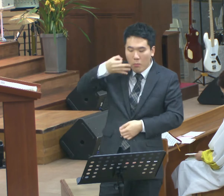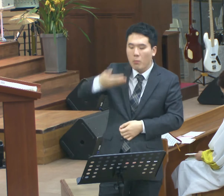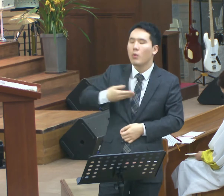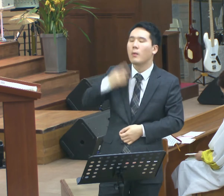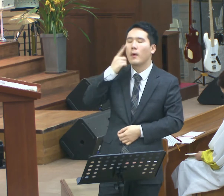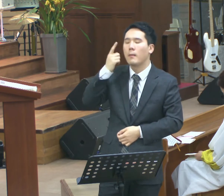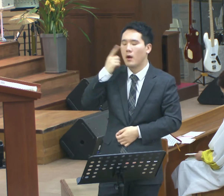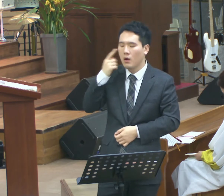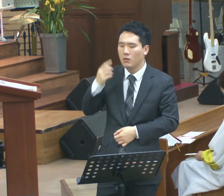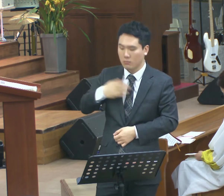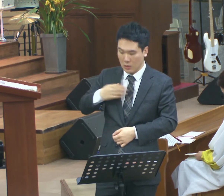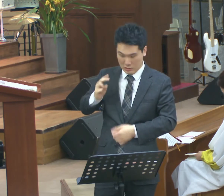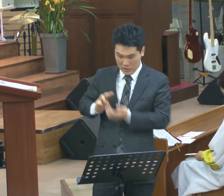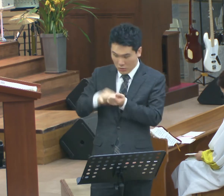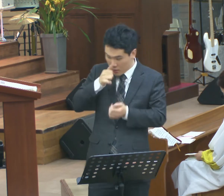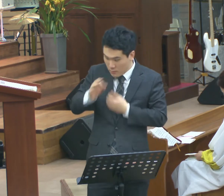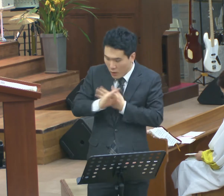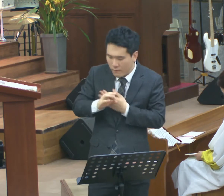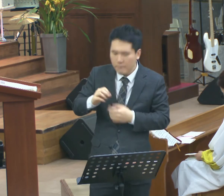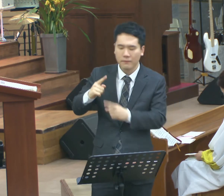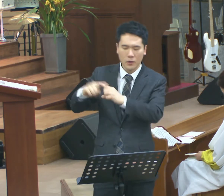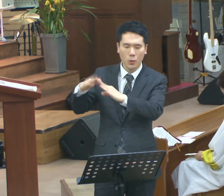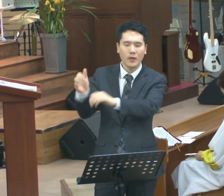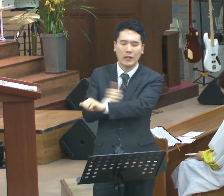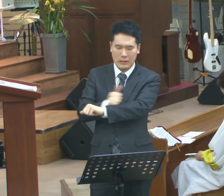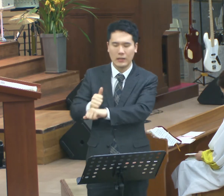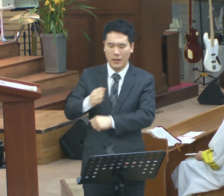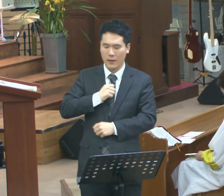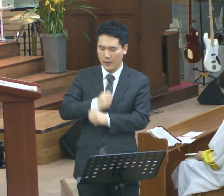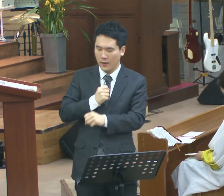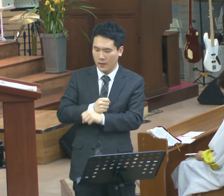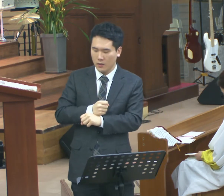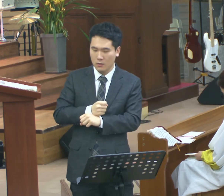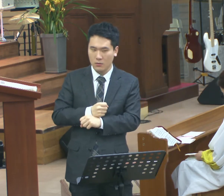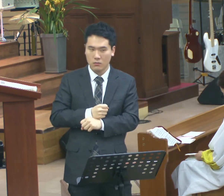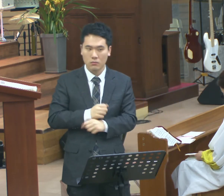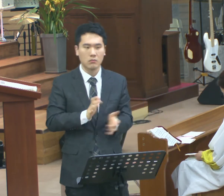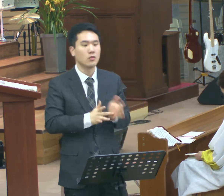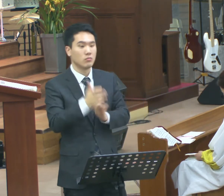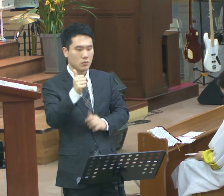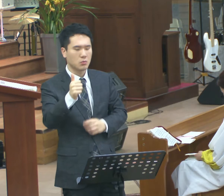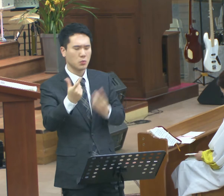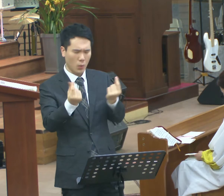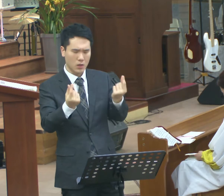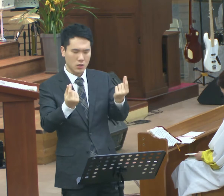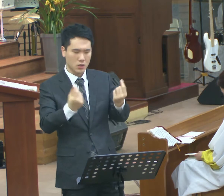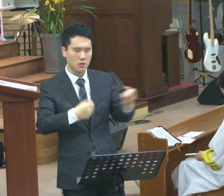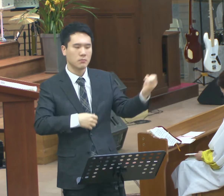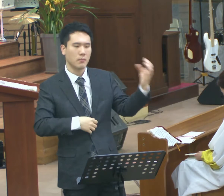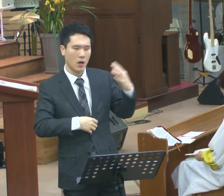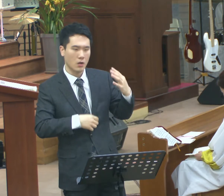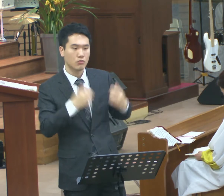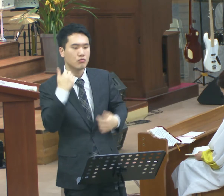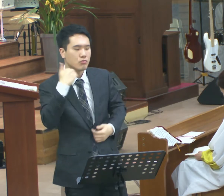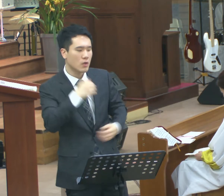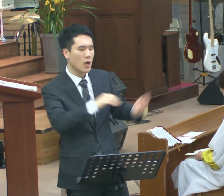많이 일어나서 전도가 잘 되면 좋겠는데 예수님께서도 그런 요청을 바리새인들에게 받았어요. 하늘로부터 오는